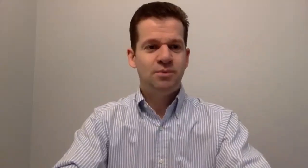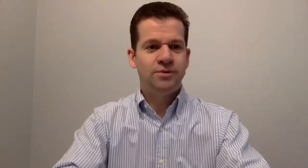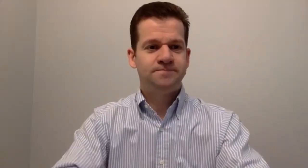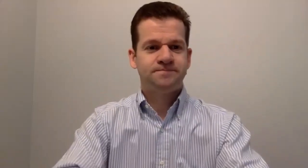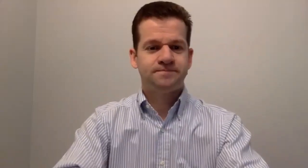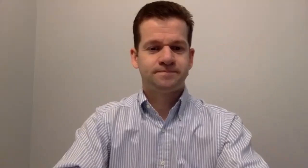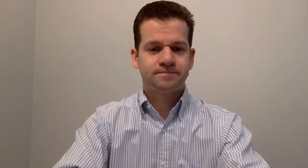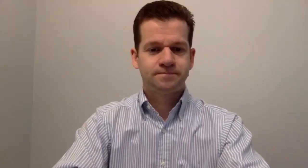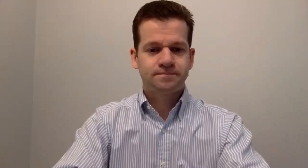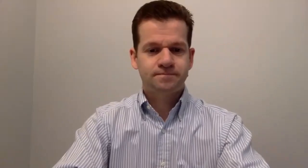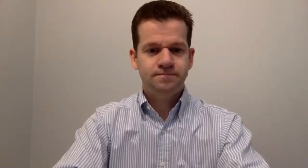amor.